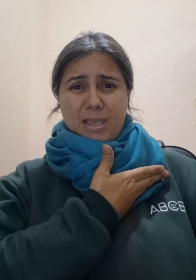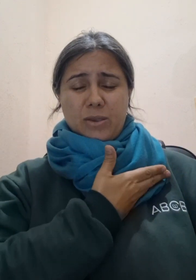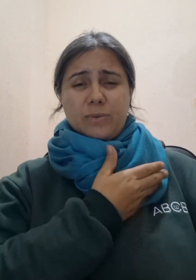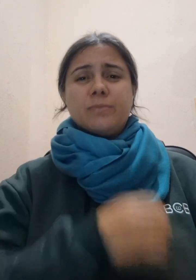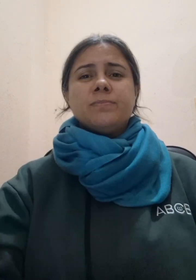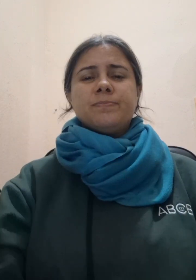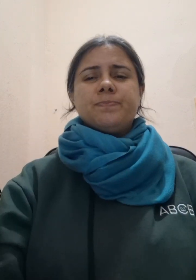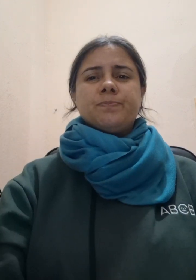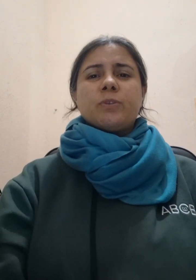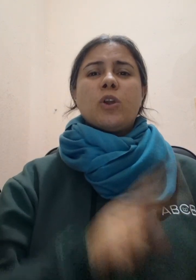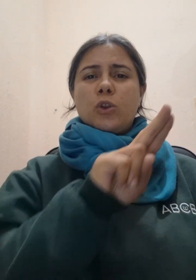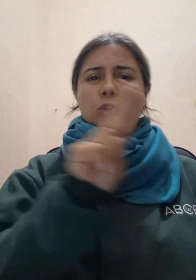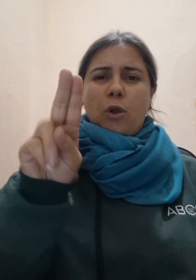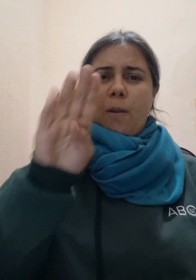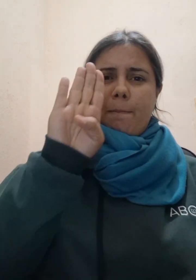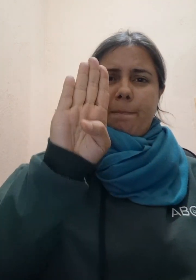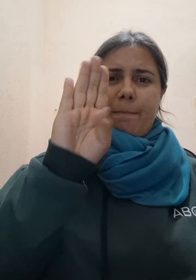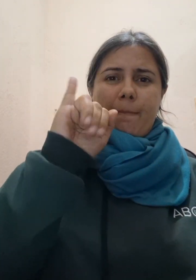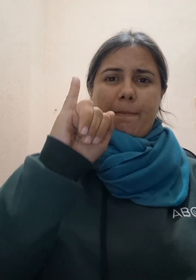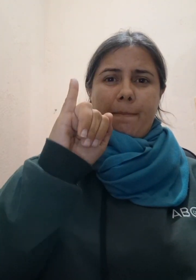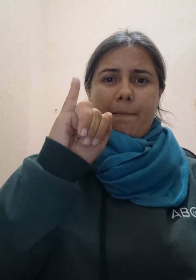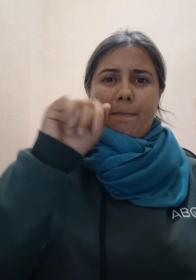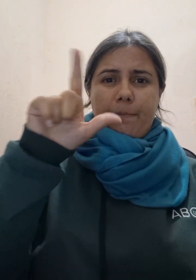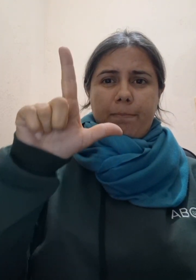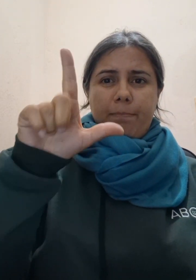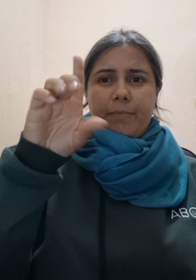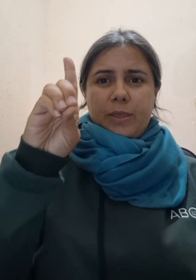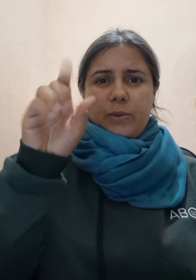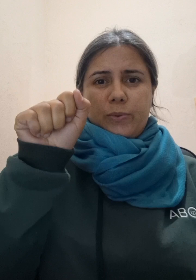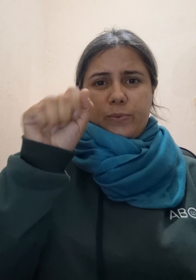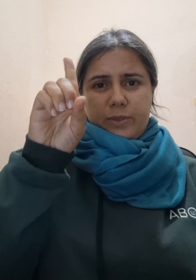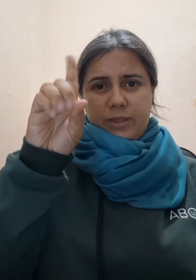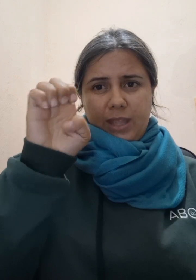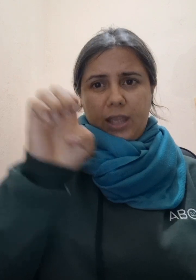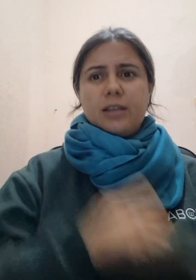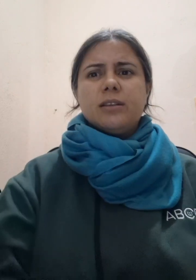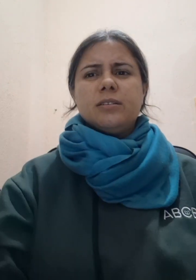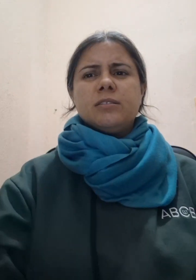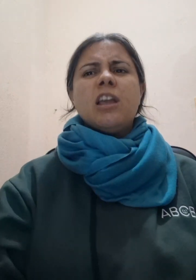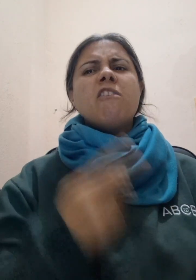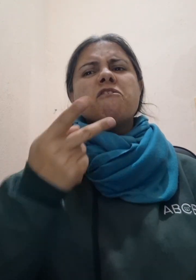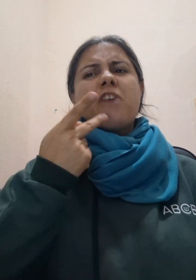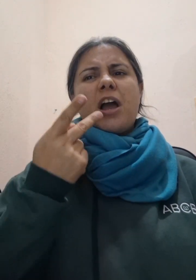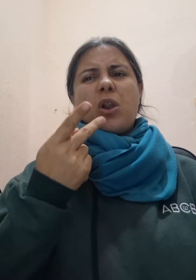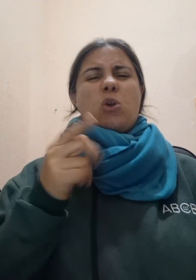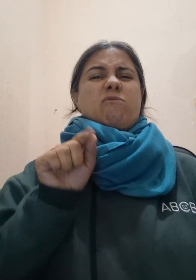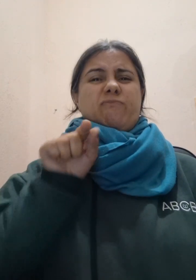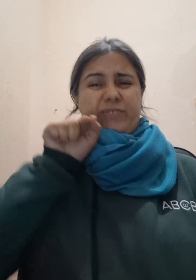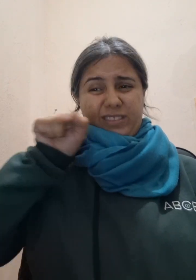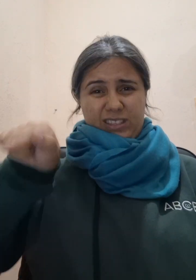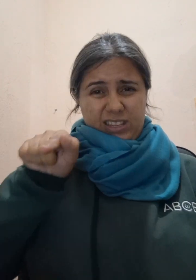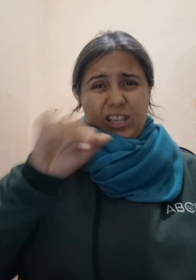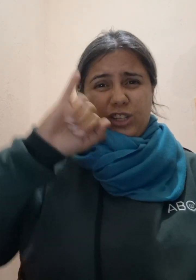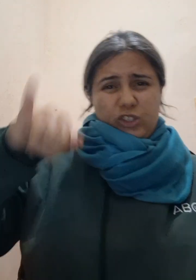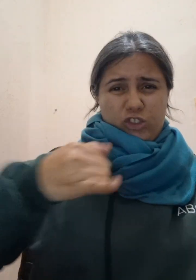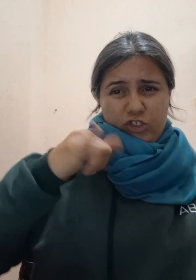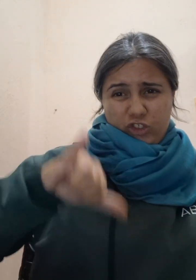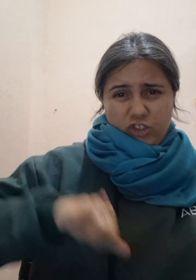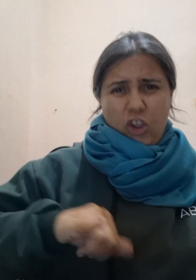porque ele merecia castigo. O segundo amigo, com o nome Bildade,